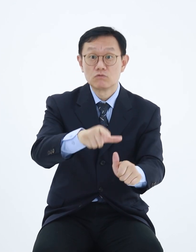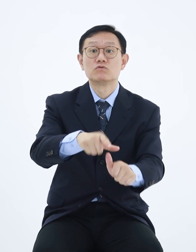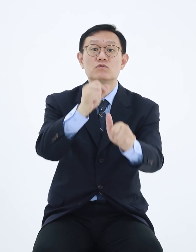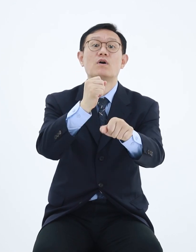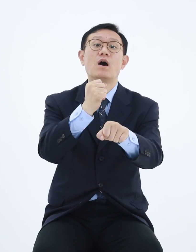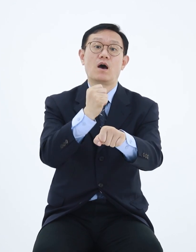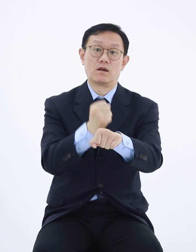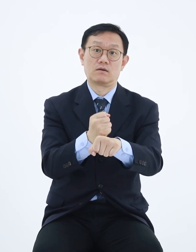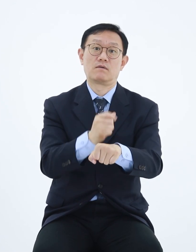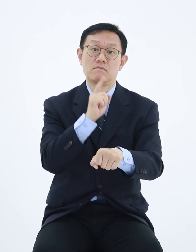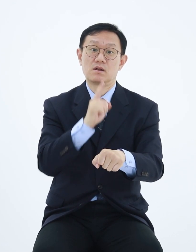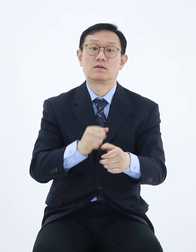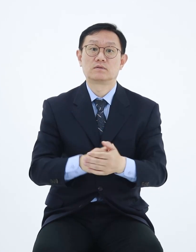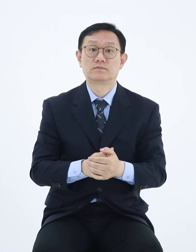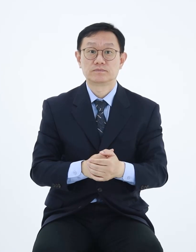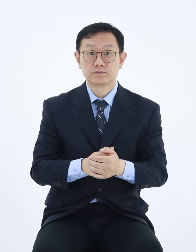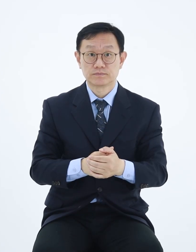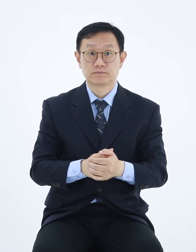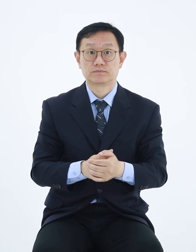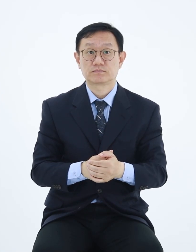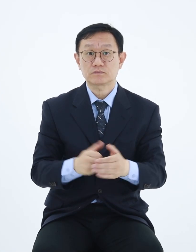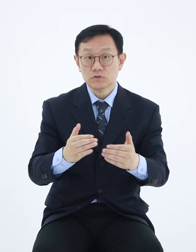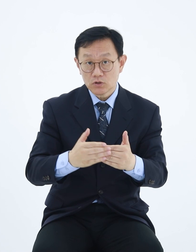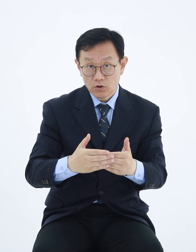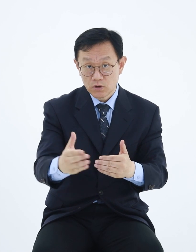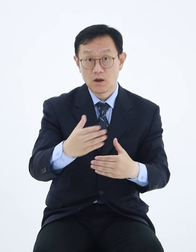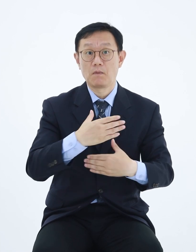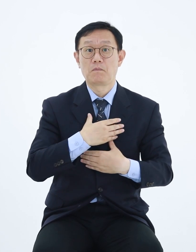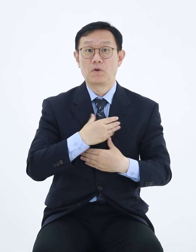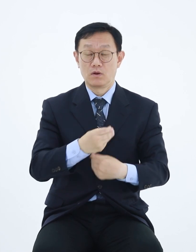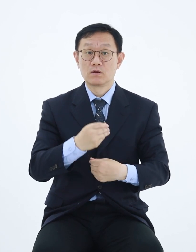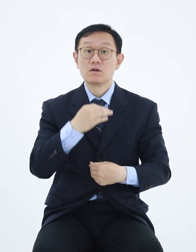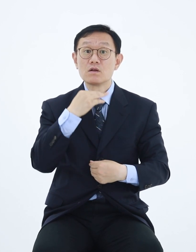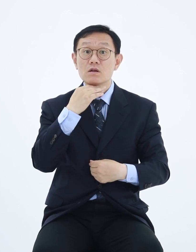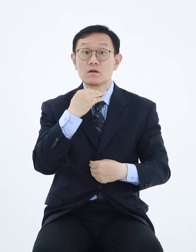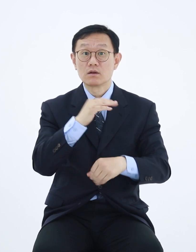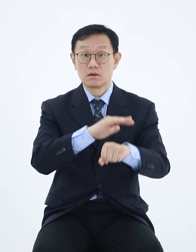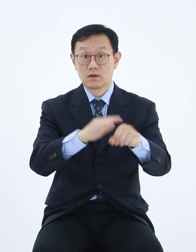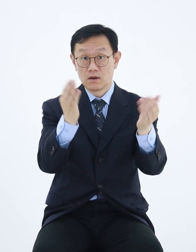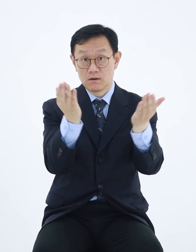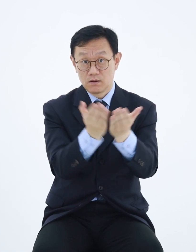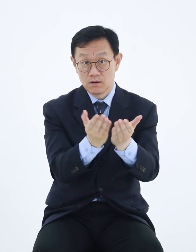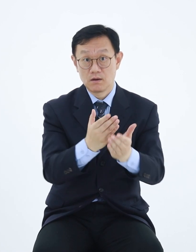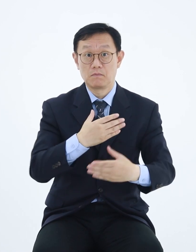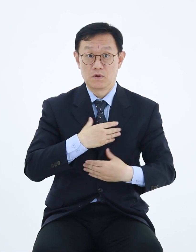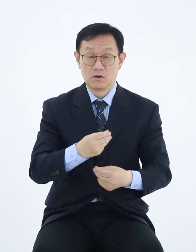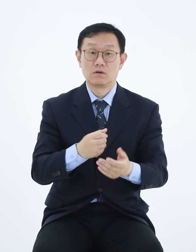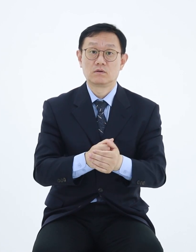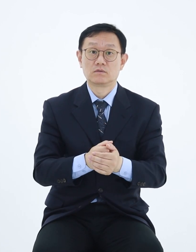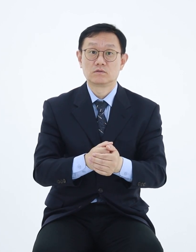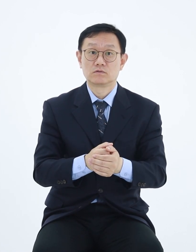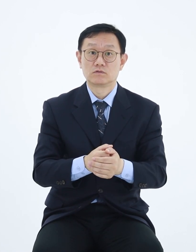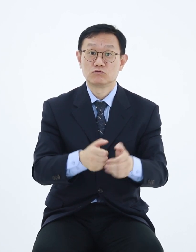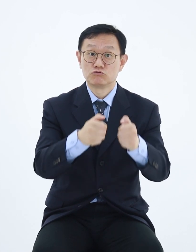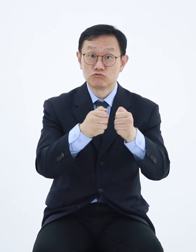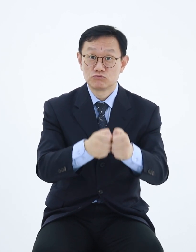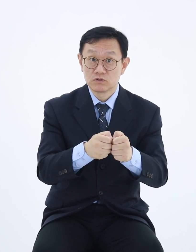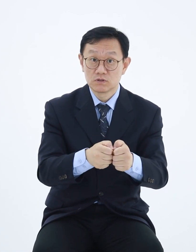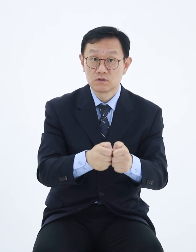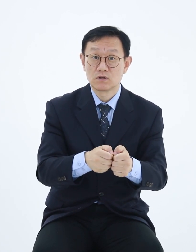들 수 있다. 절차적 편의 및 연령에 적합한 편의. 구체적인 사법 절차와 서비스에 따라